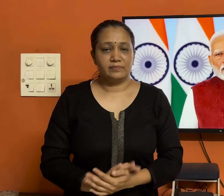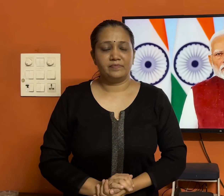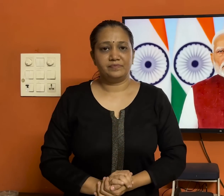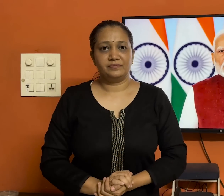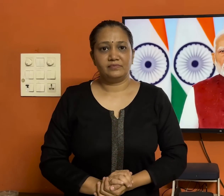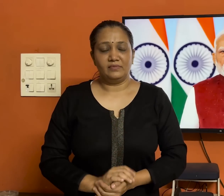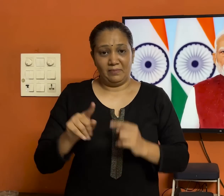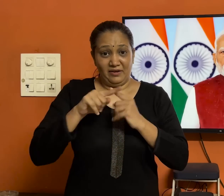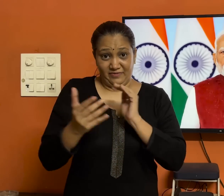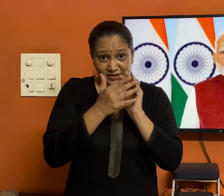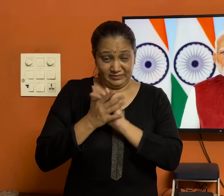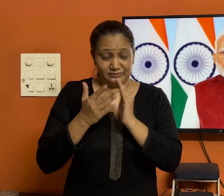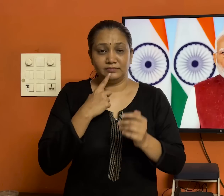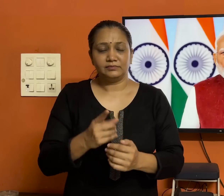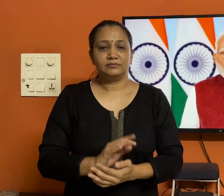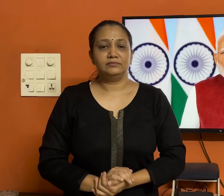साथियों,